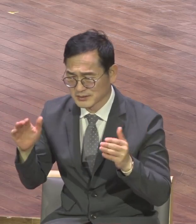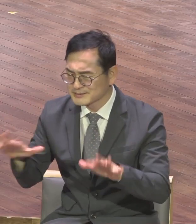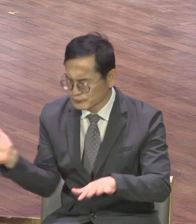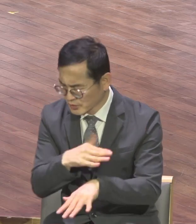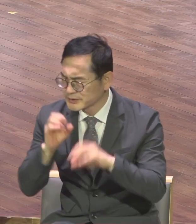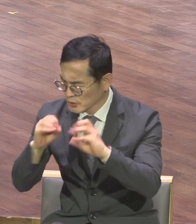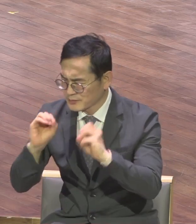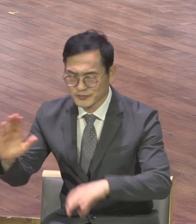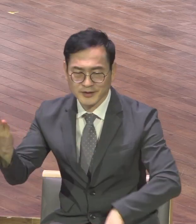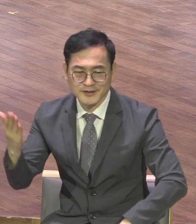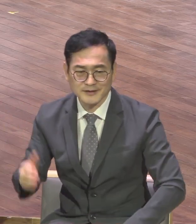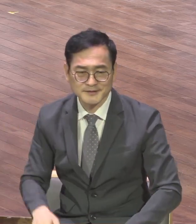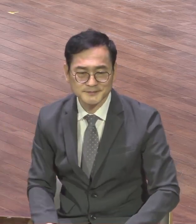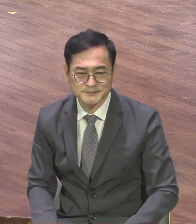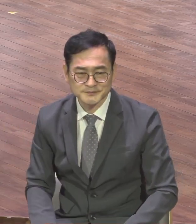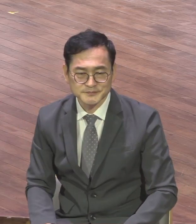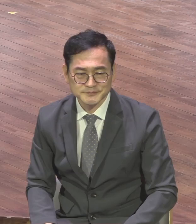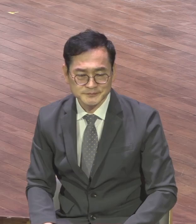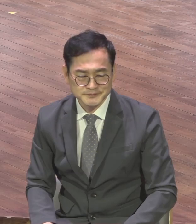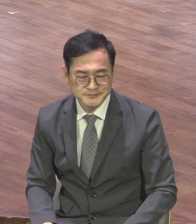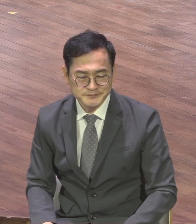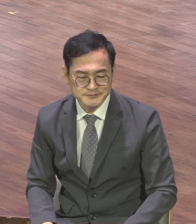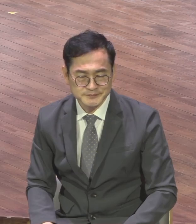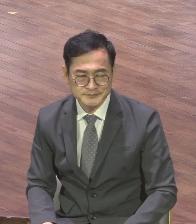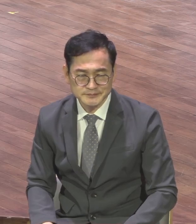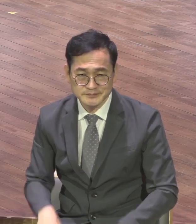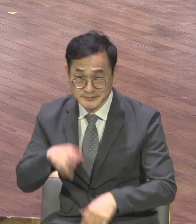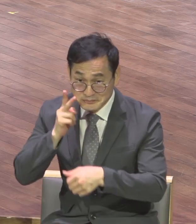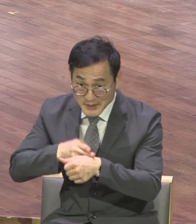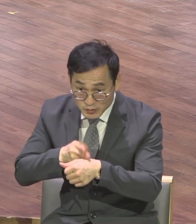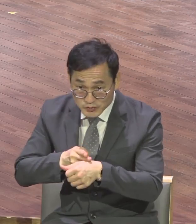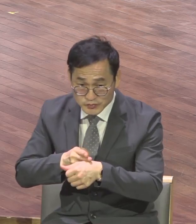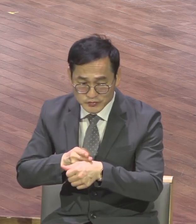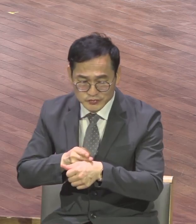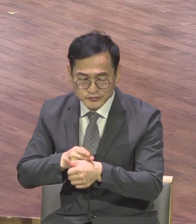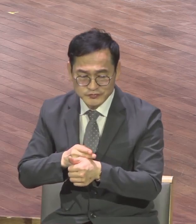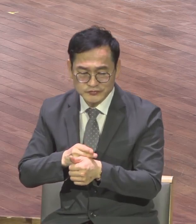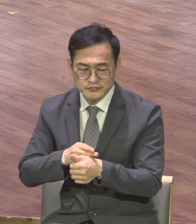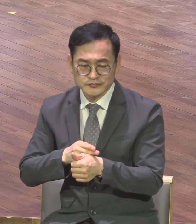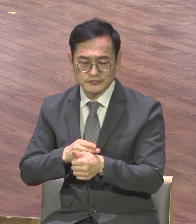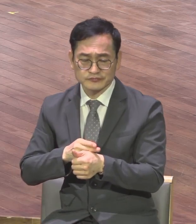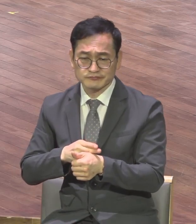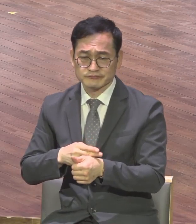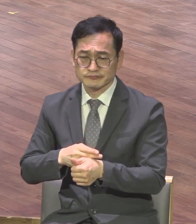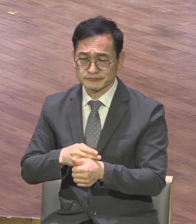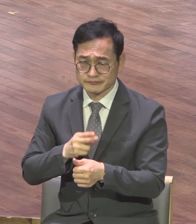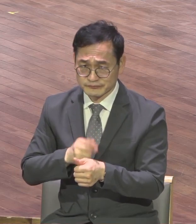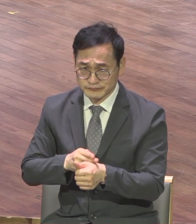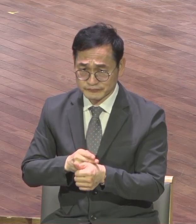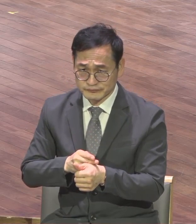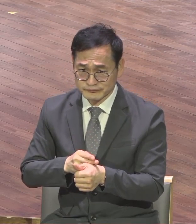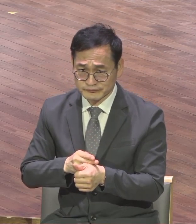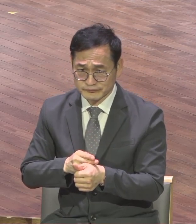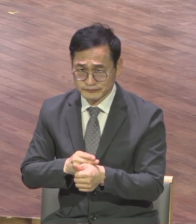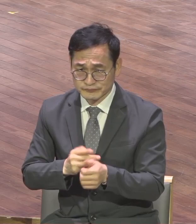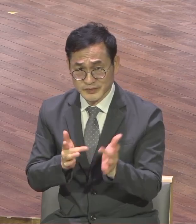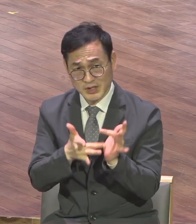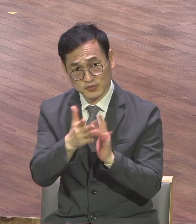대해서 모든 사람의 피에 대해서 나는 전혀 깨끗하다 그 정도로 고백했다니까요